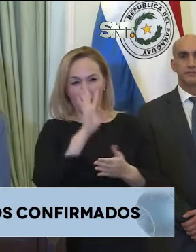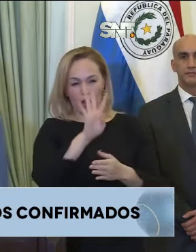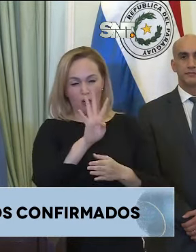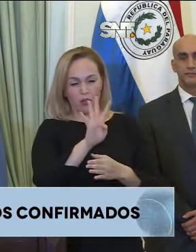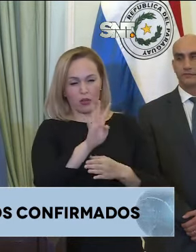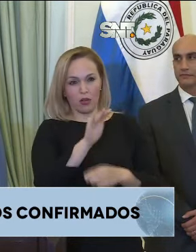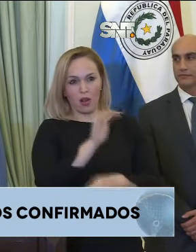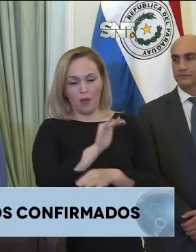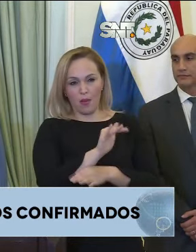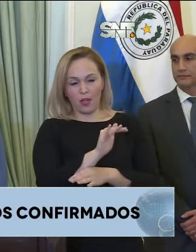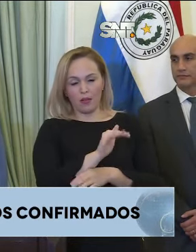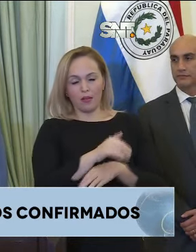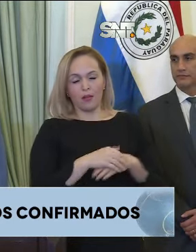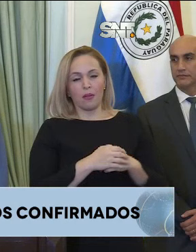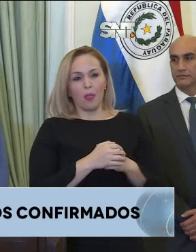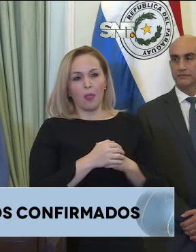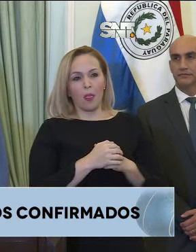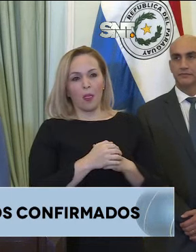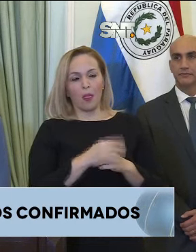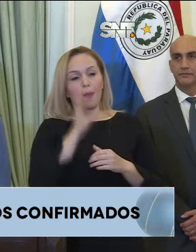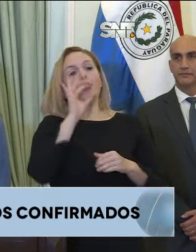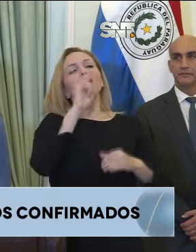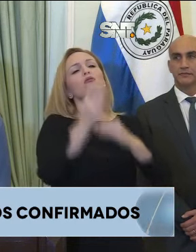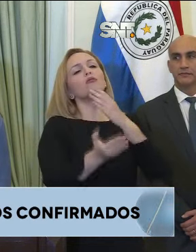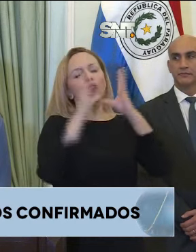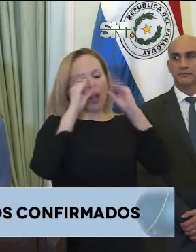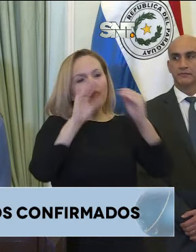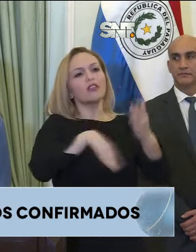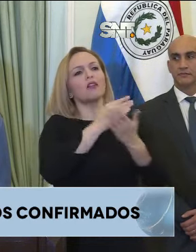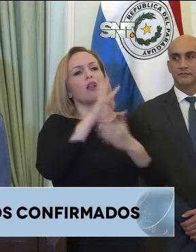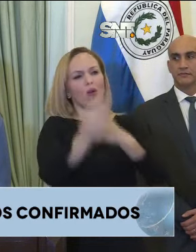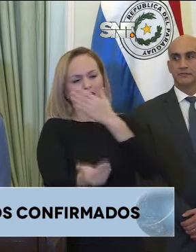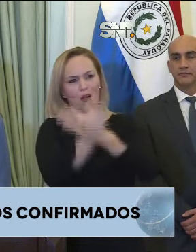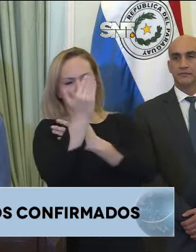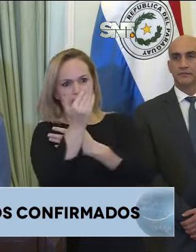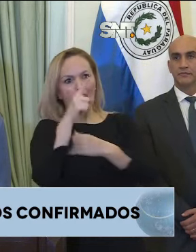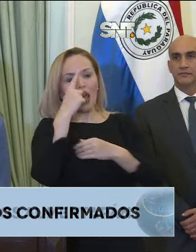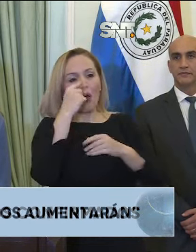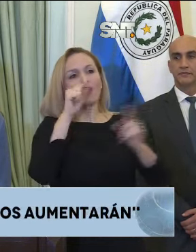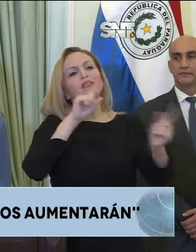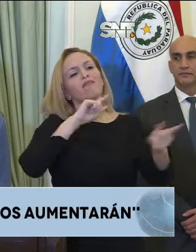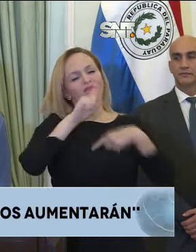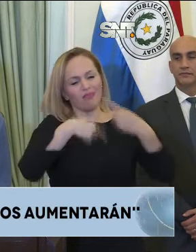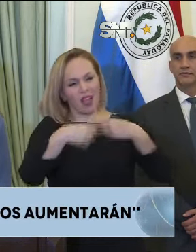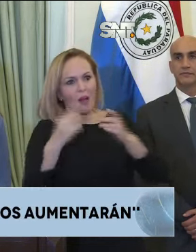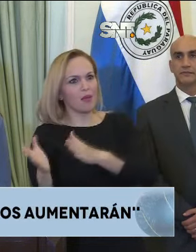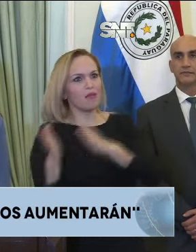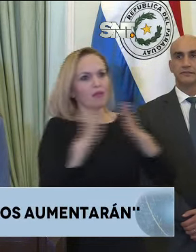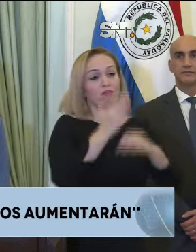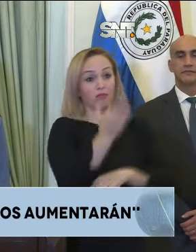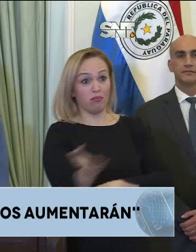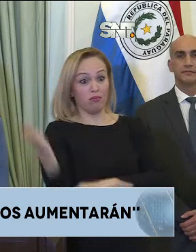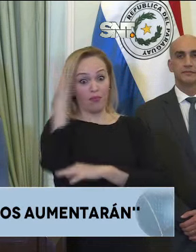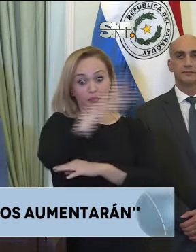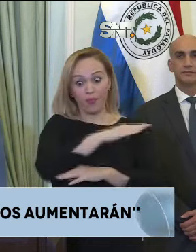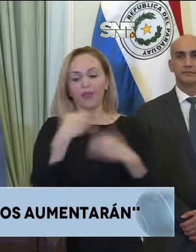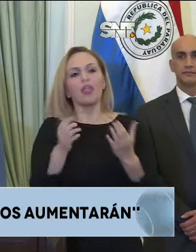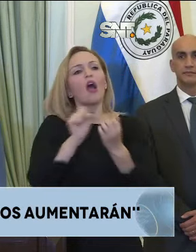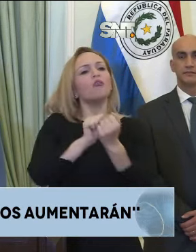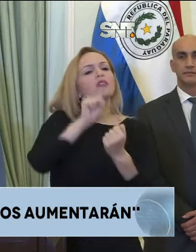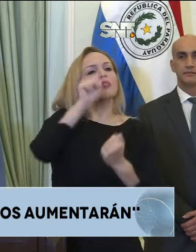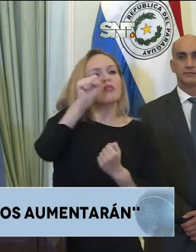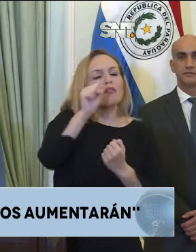el ministro podrá ahondar, de que ciertamente todos estos que están exceptuados podían salían, se les había dado un certificado de la